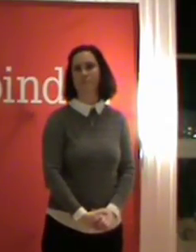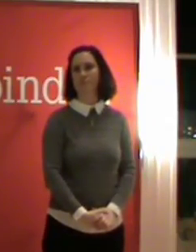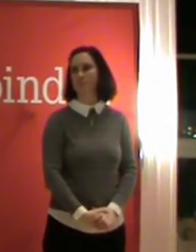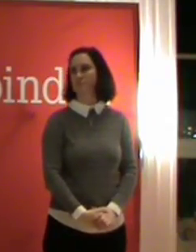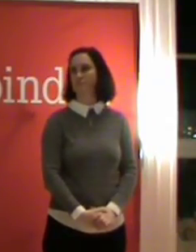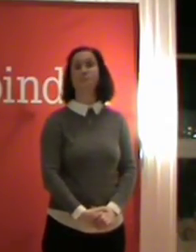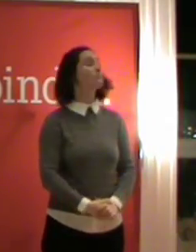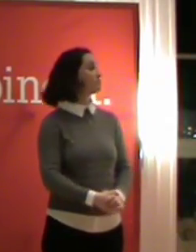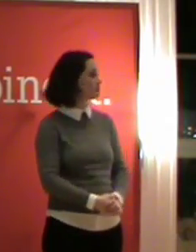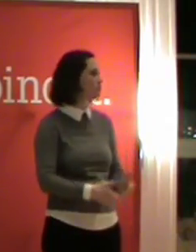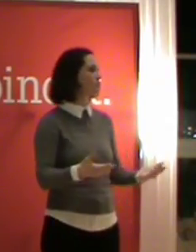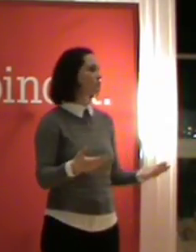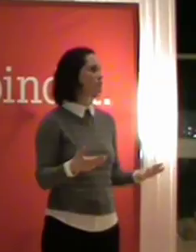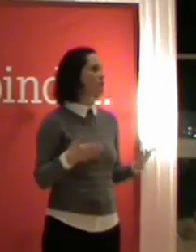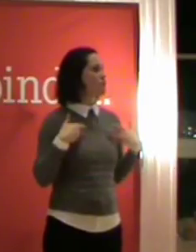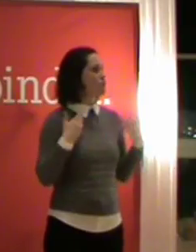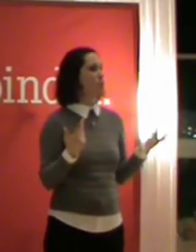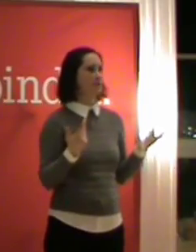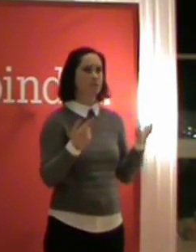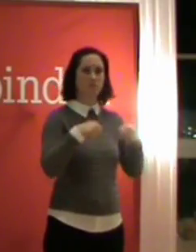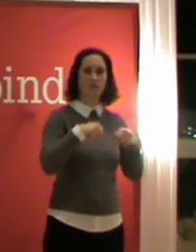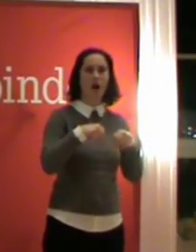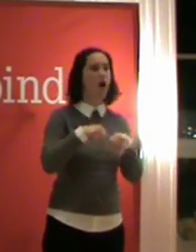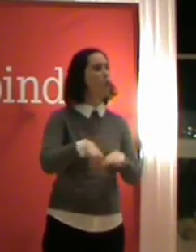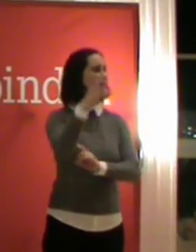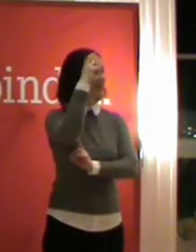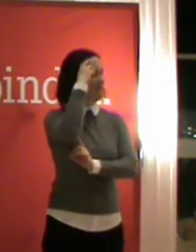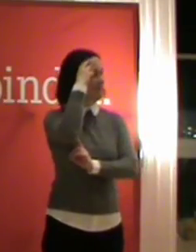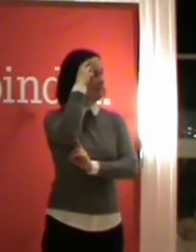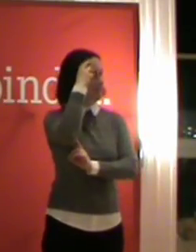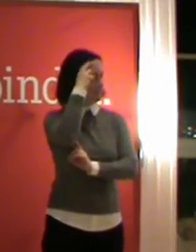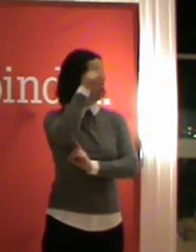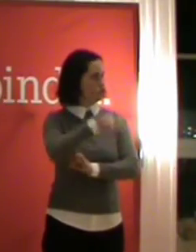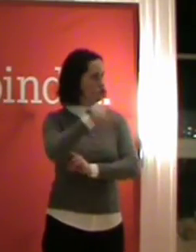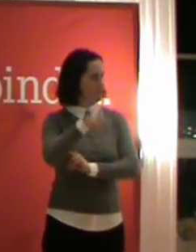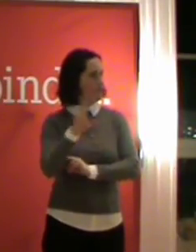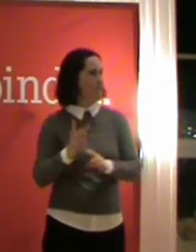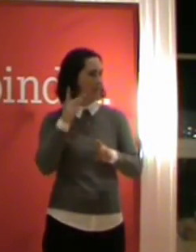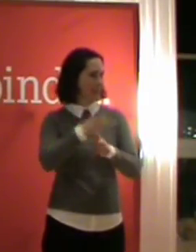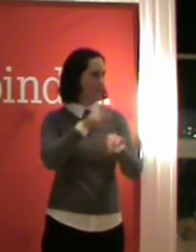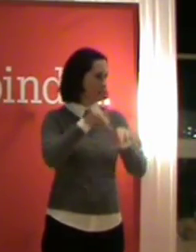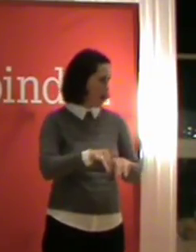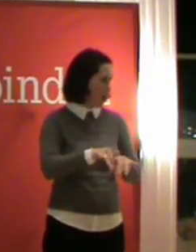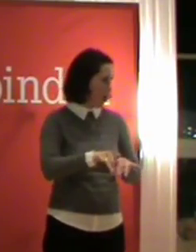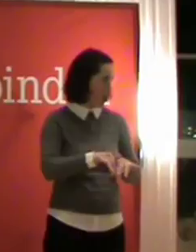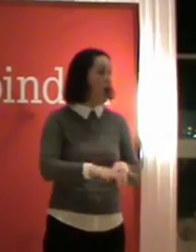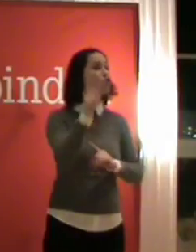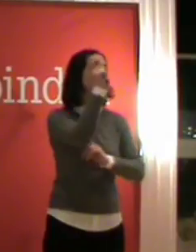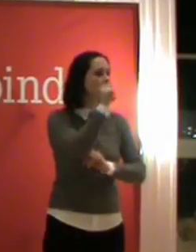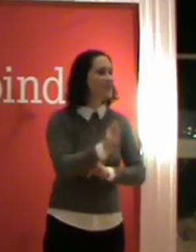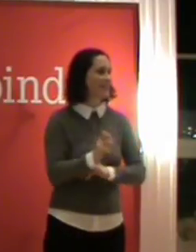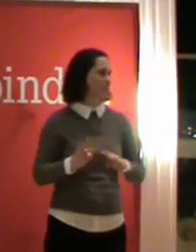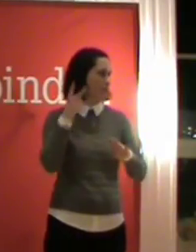Ich freue mich hier auch, Vertreterinnen und Vertreter der Wissenschaft begrüßen zu dürfen, Vertreterinnen und Vertreter der Studierenden.